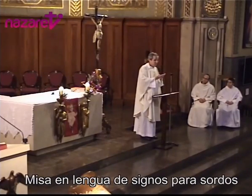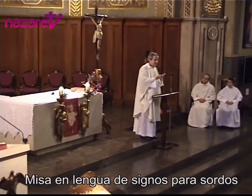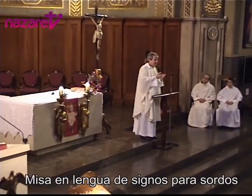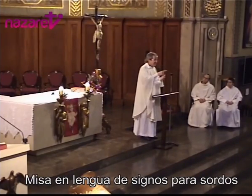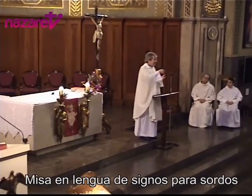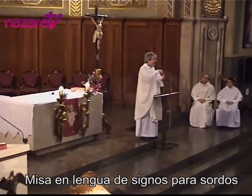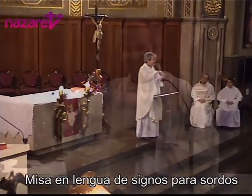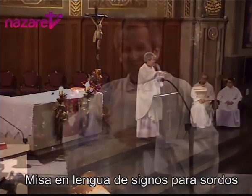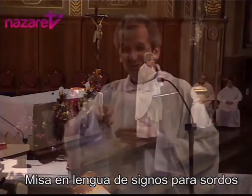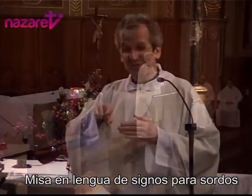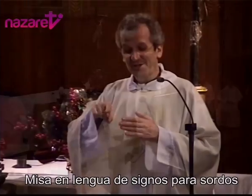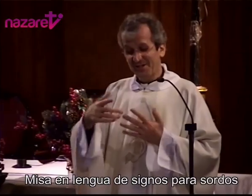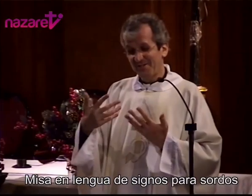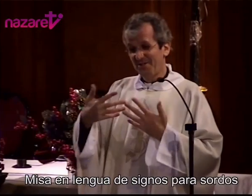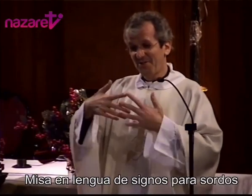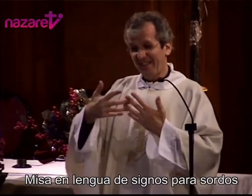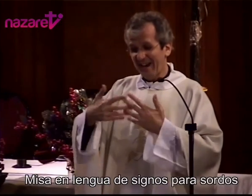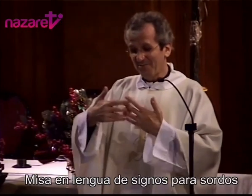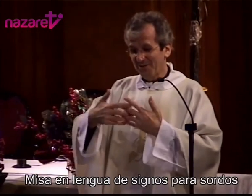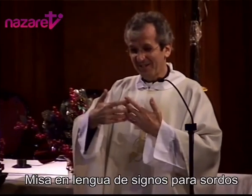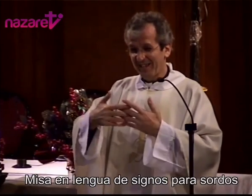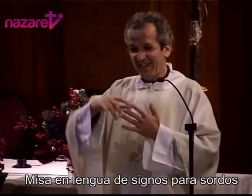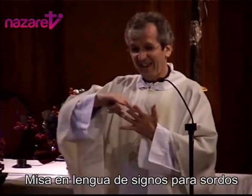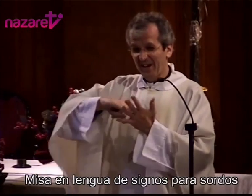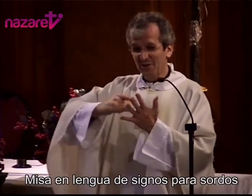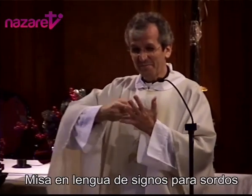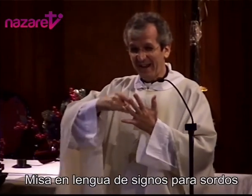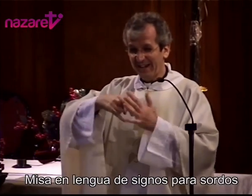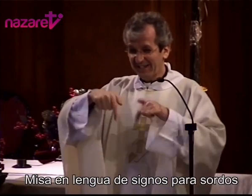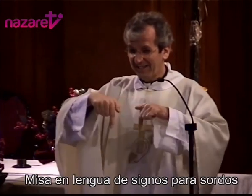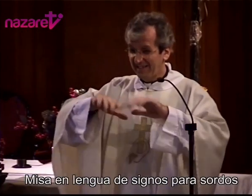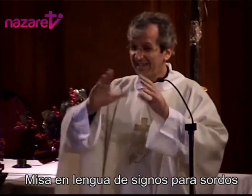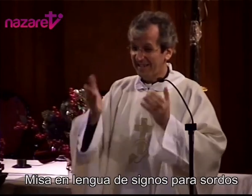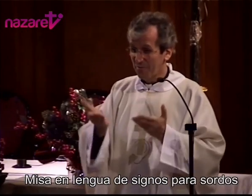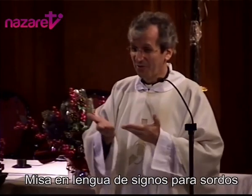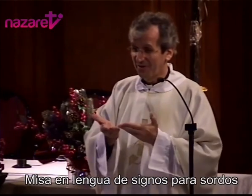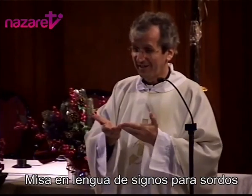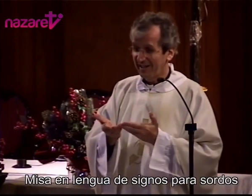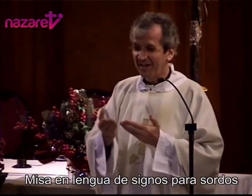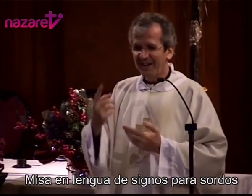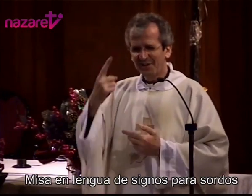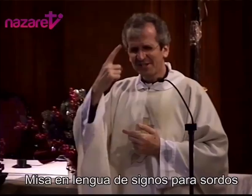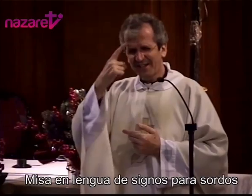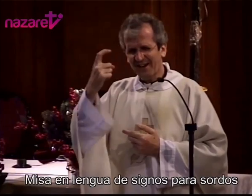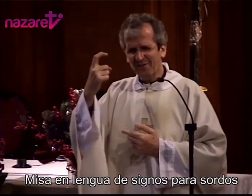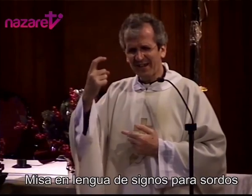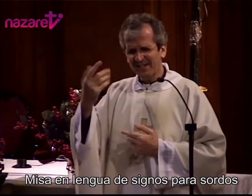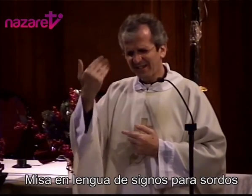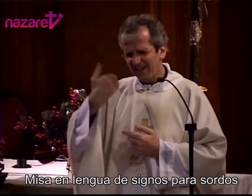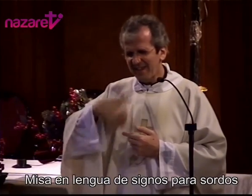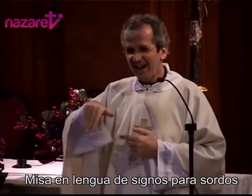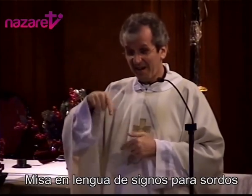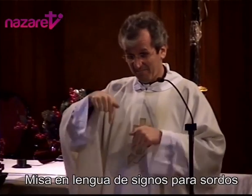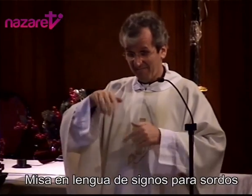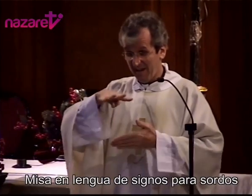Se demuestra que nosotros no entramos en los planes de este mundo. No sé si recordáis